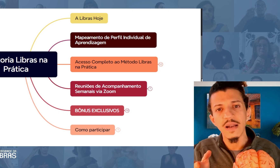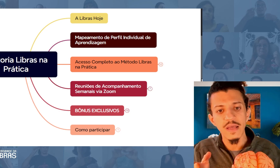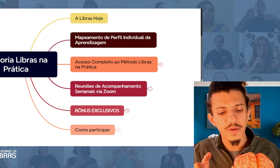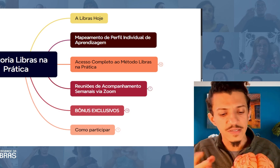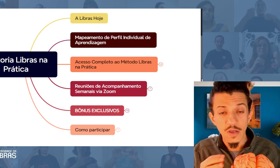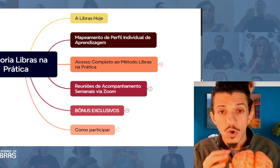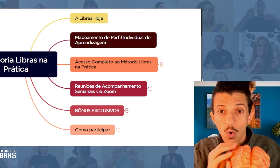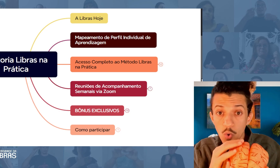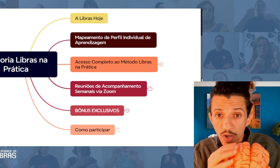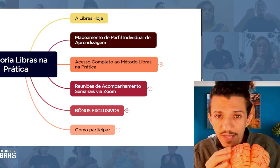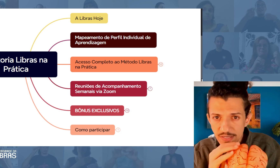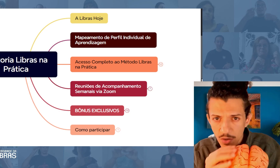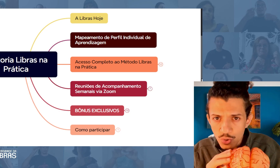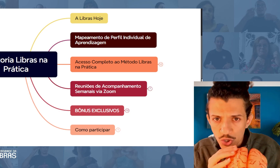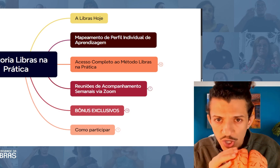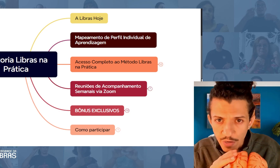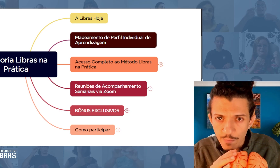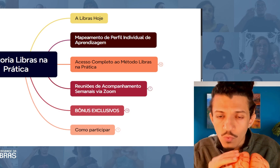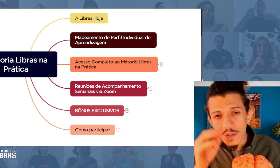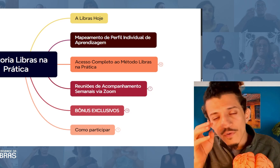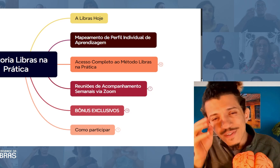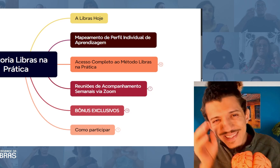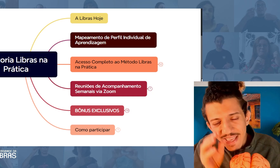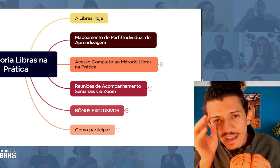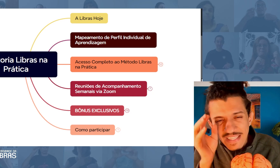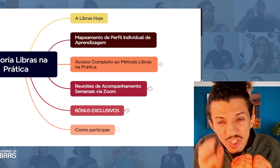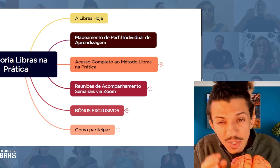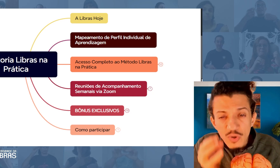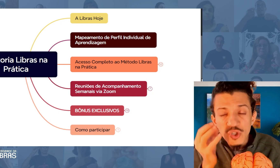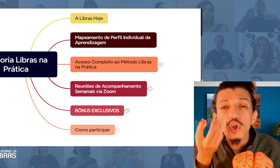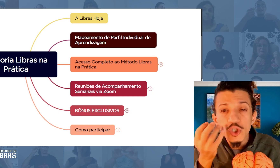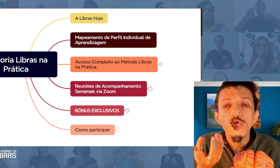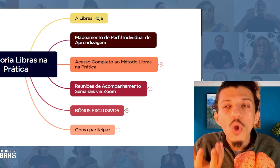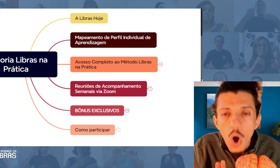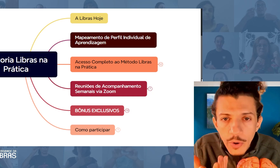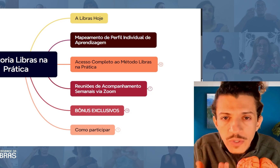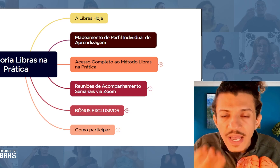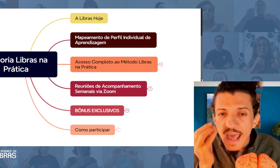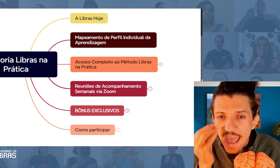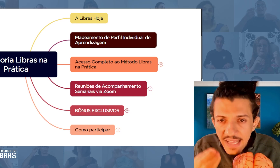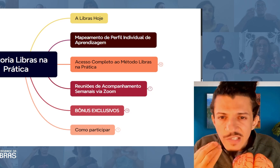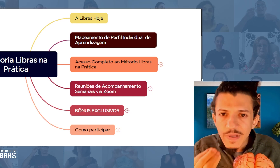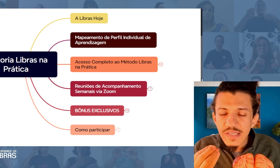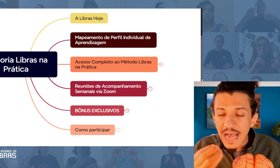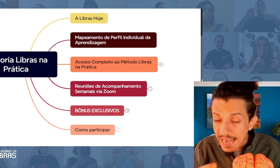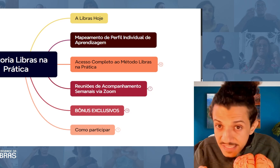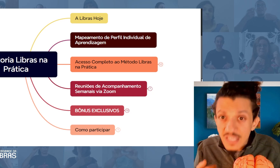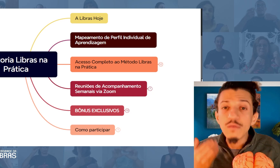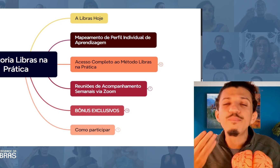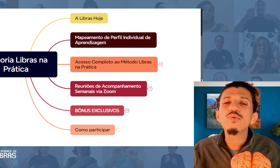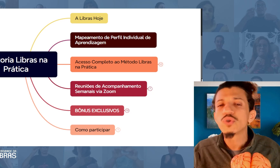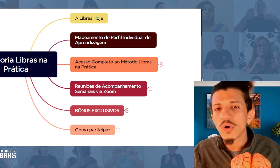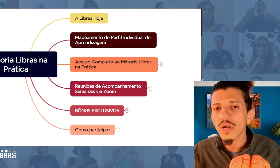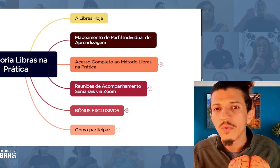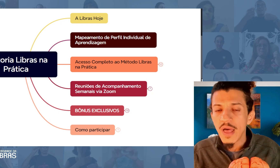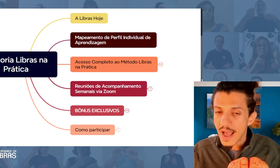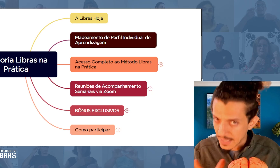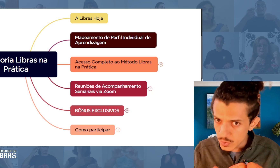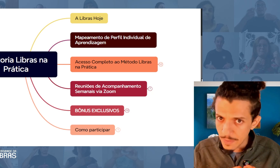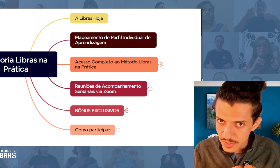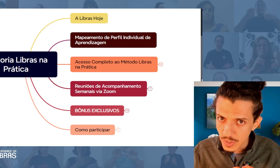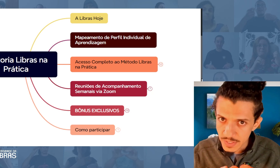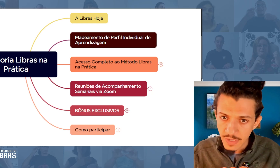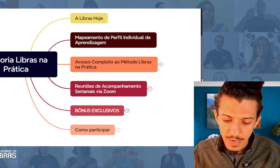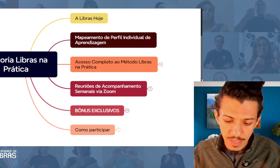na Libras. O córtex auditivo, quando você tem estímulos sonoros especiais que impulsionam a